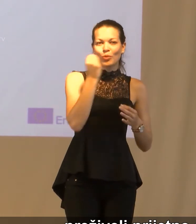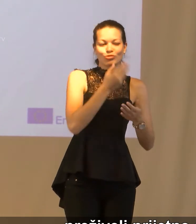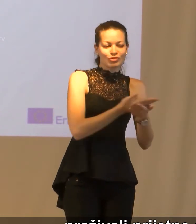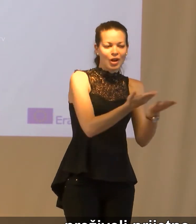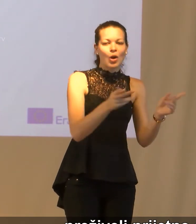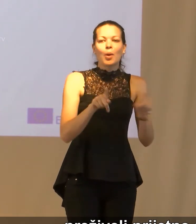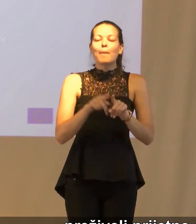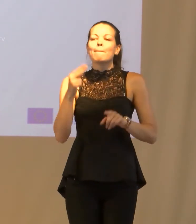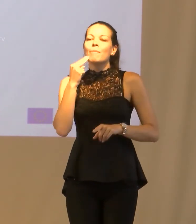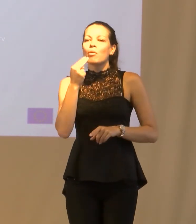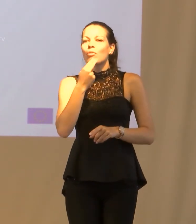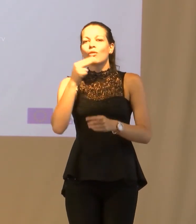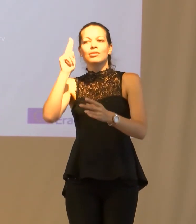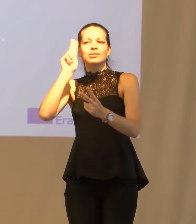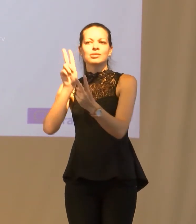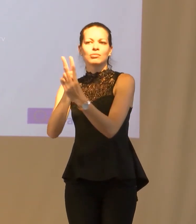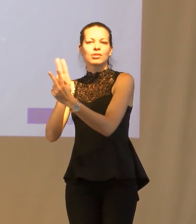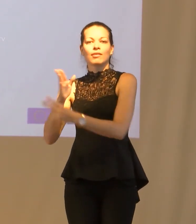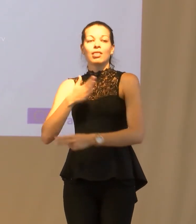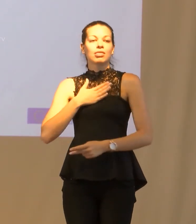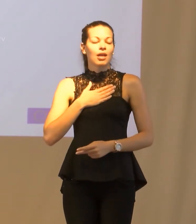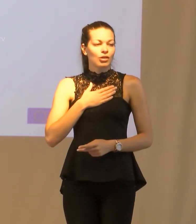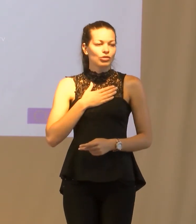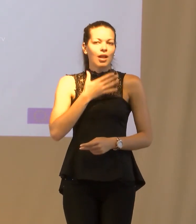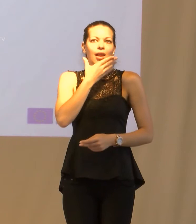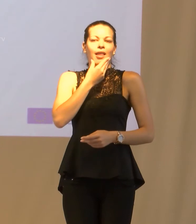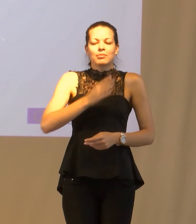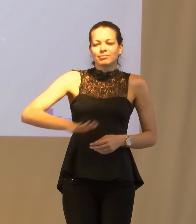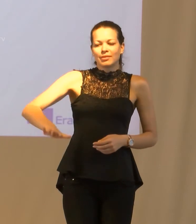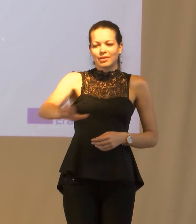kot popoldne pri spoznavanju naše prelepe države.